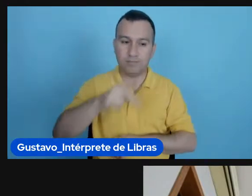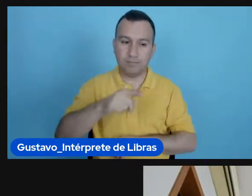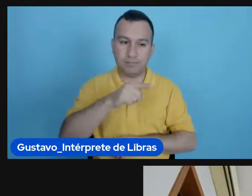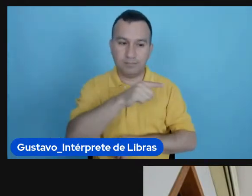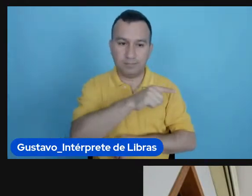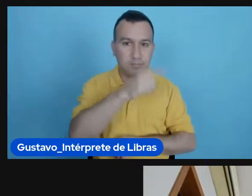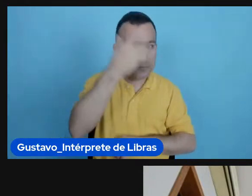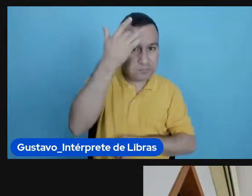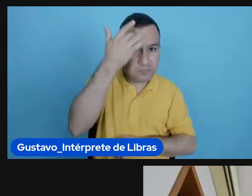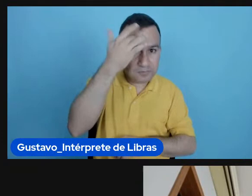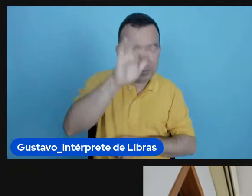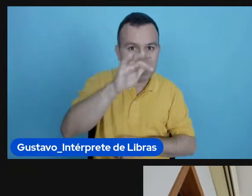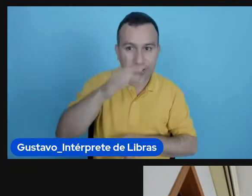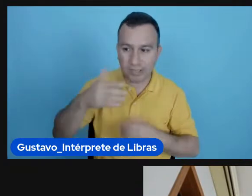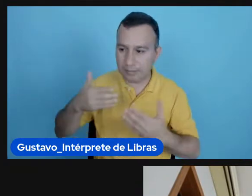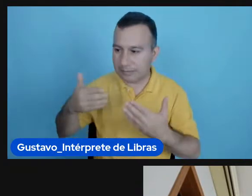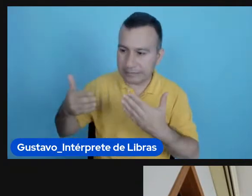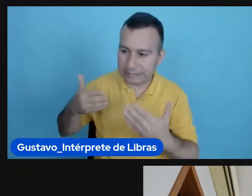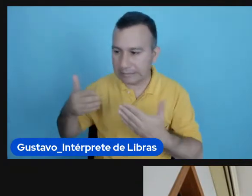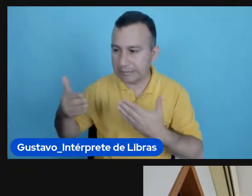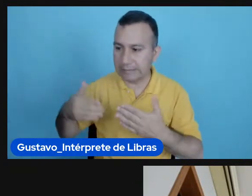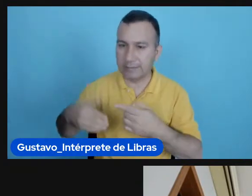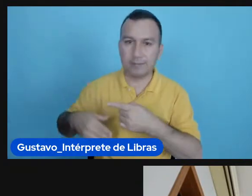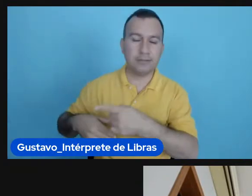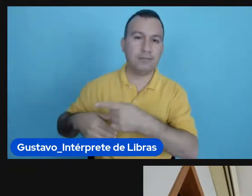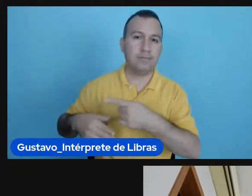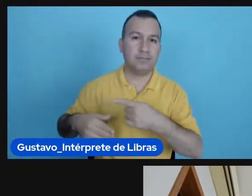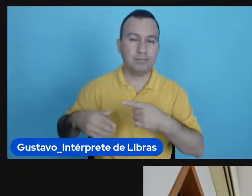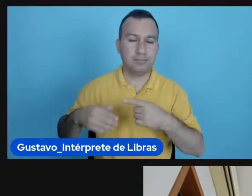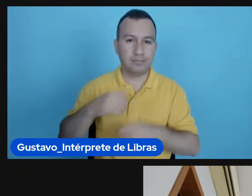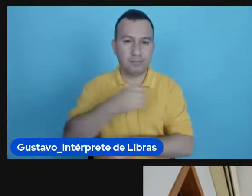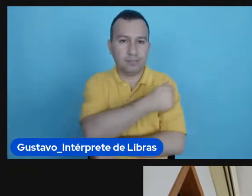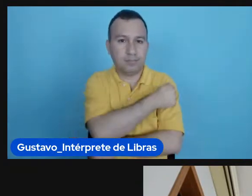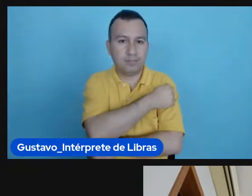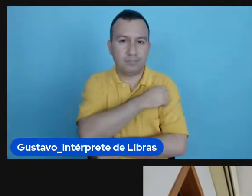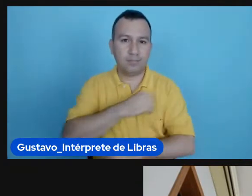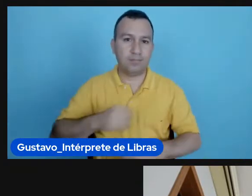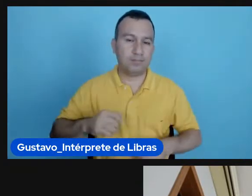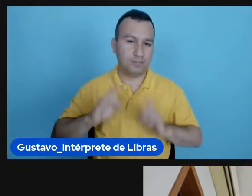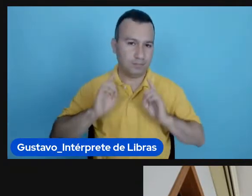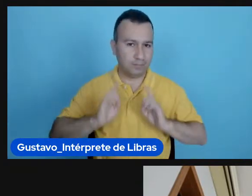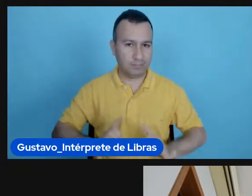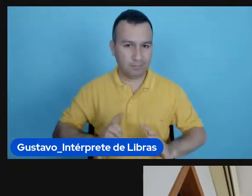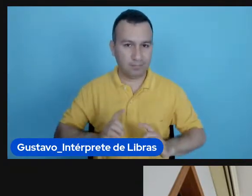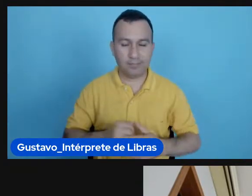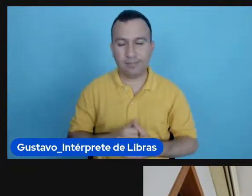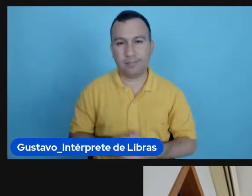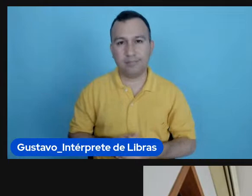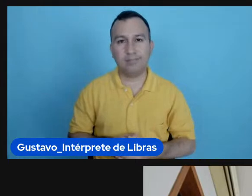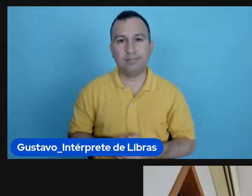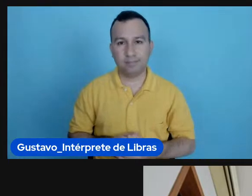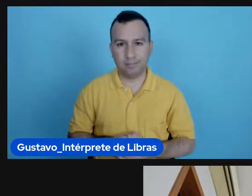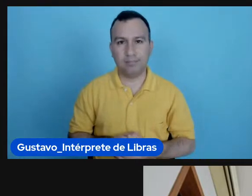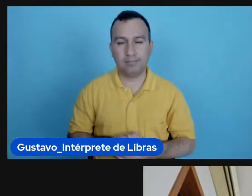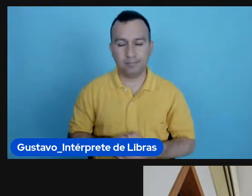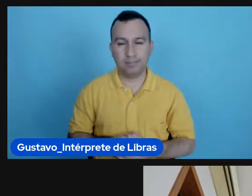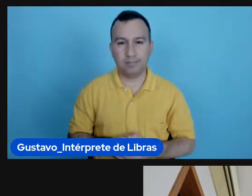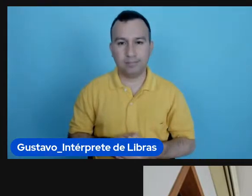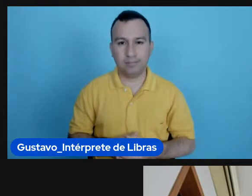a rede, né, é de relações dentro da instituição, essa